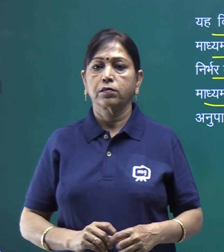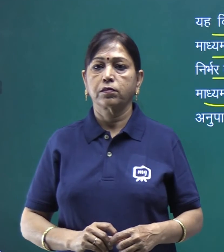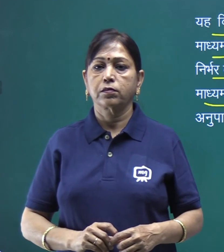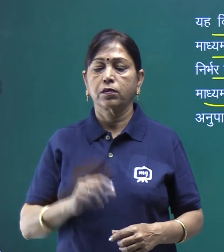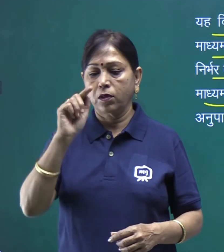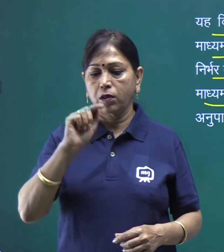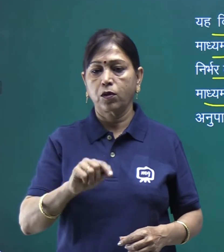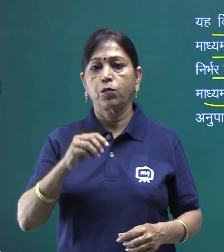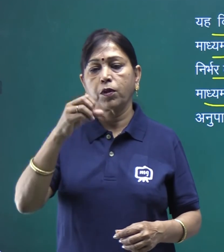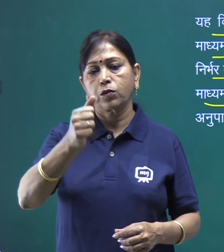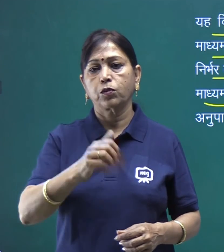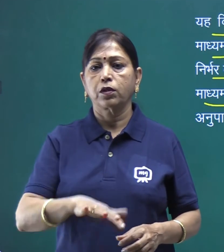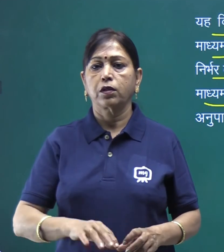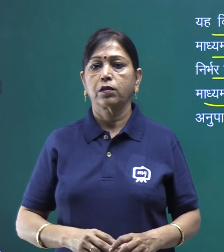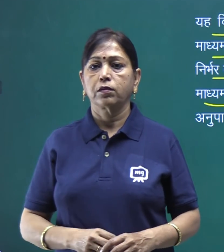अनुपात होता है।